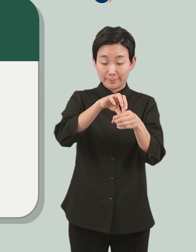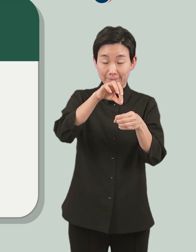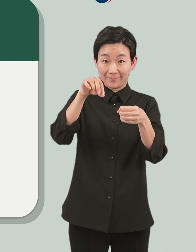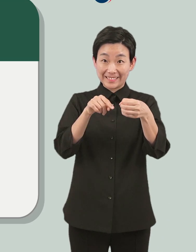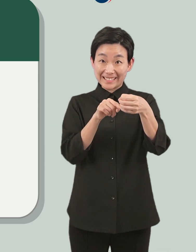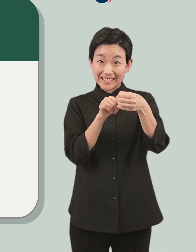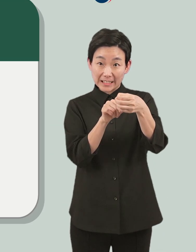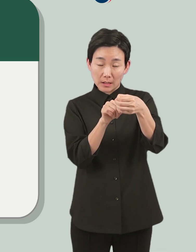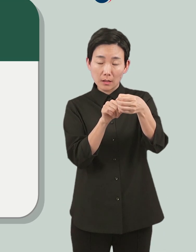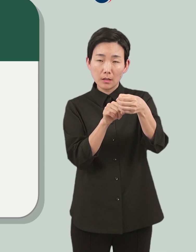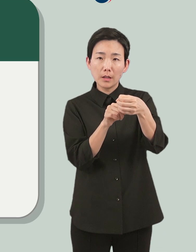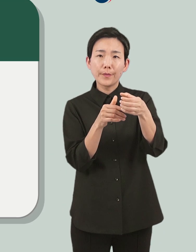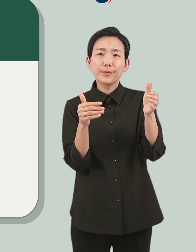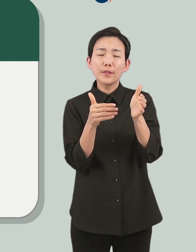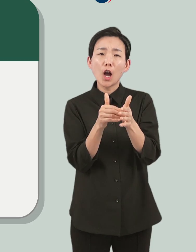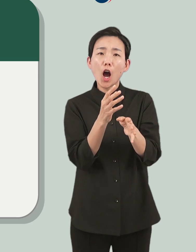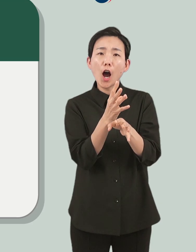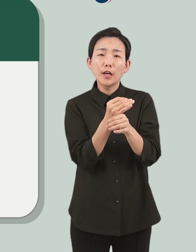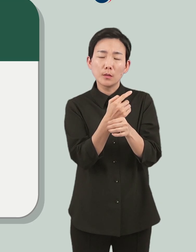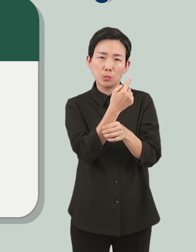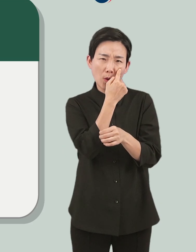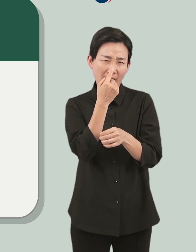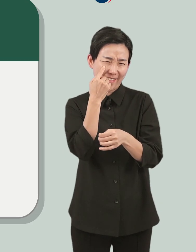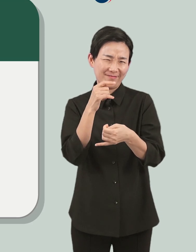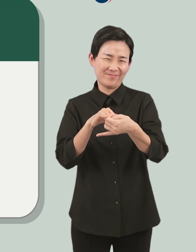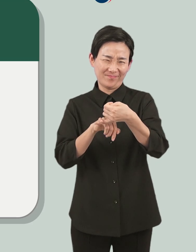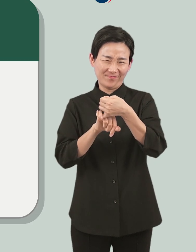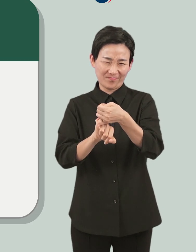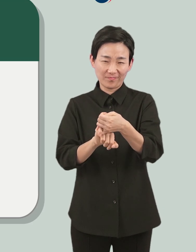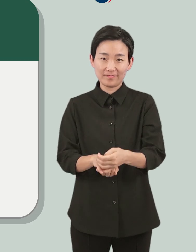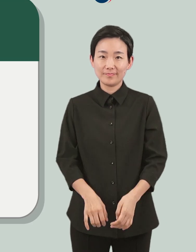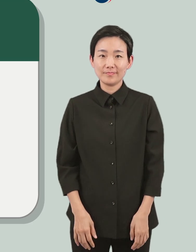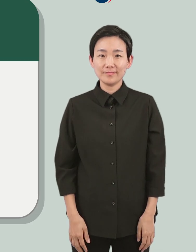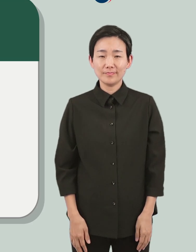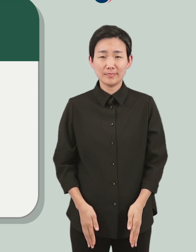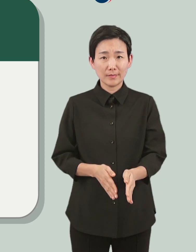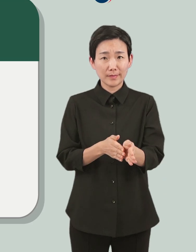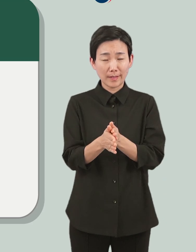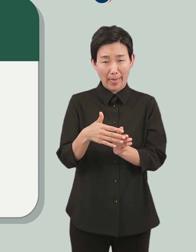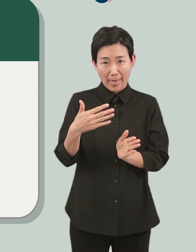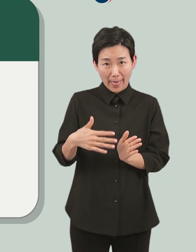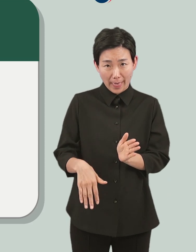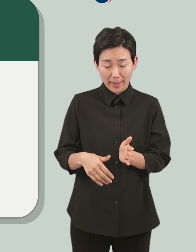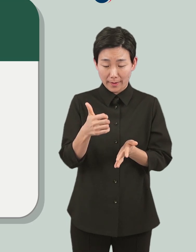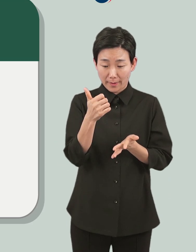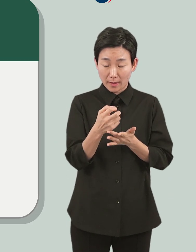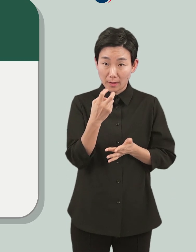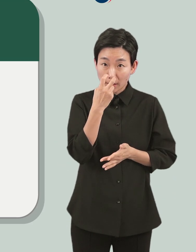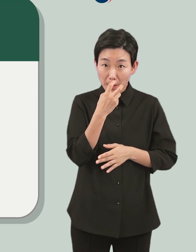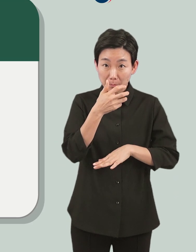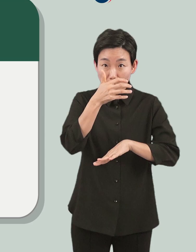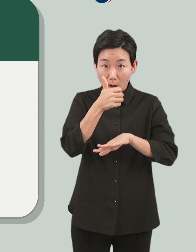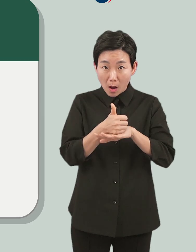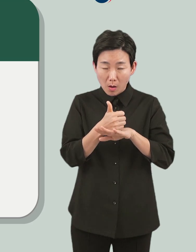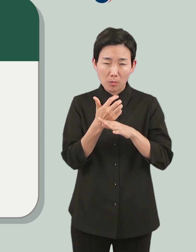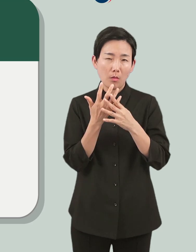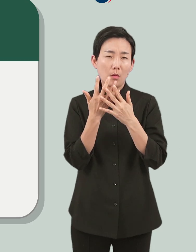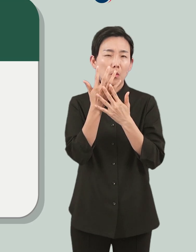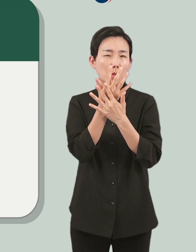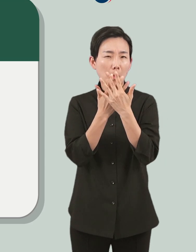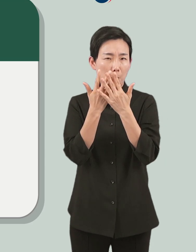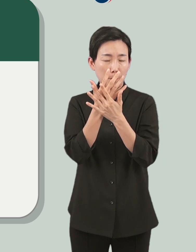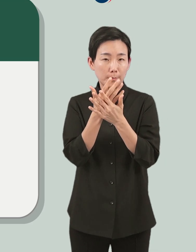명시된 유효기간을 지나지 않았는지 확인합니다. 오염된 시료의 경우는 부정확한 결과를 나타낼 수 있으므로